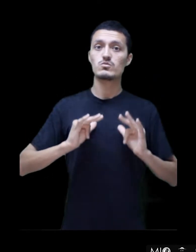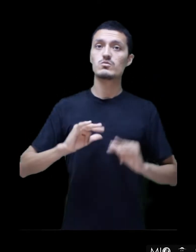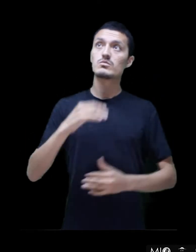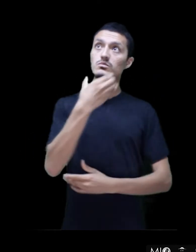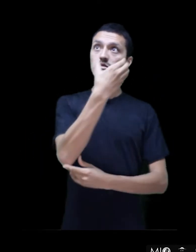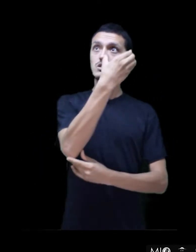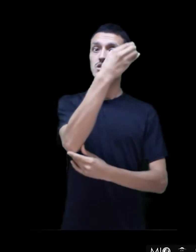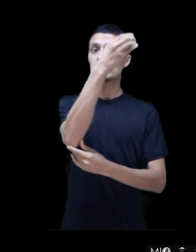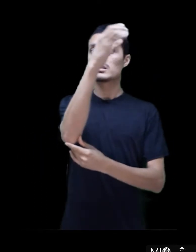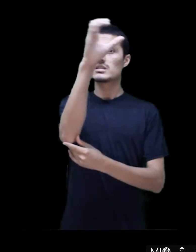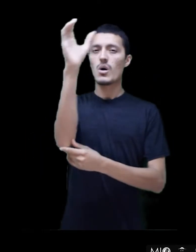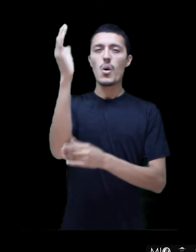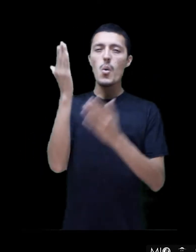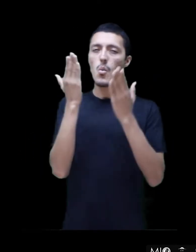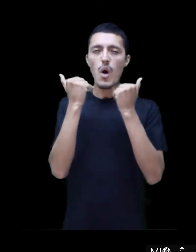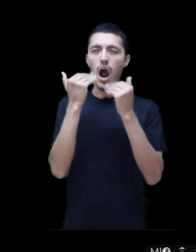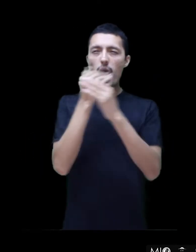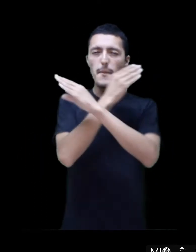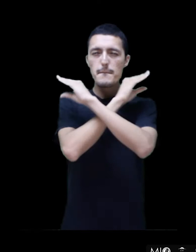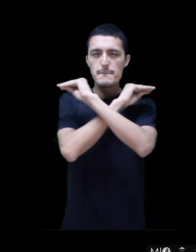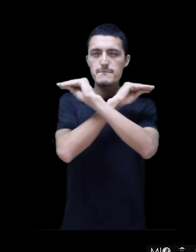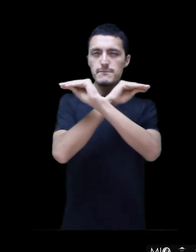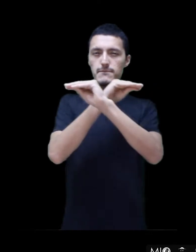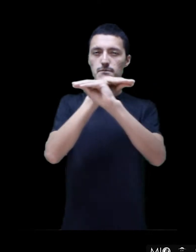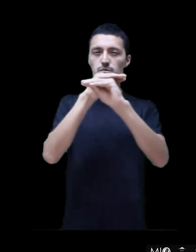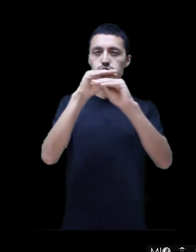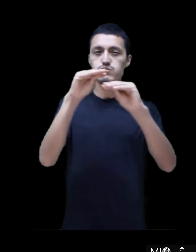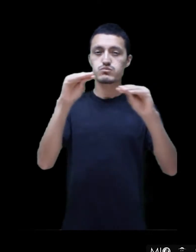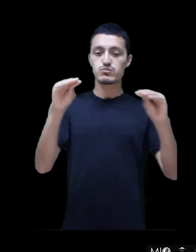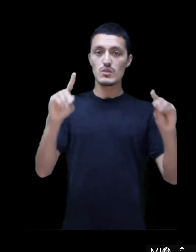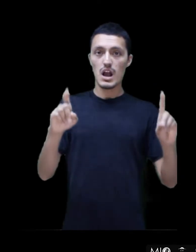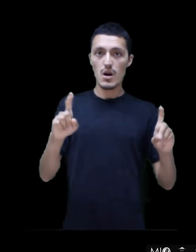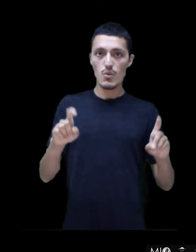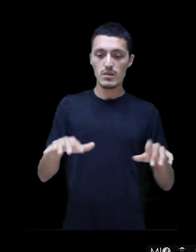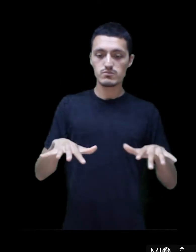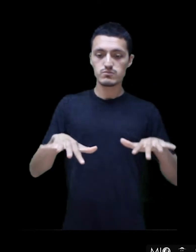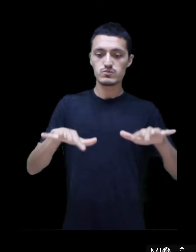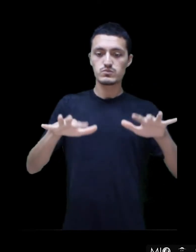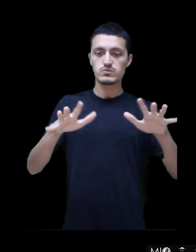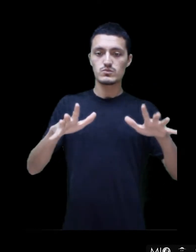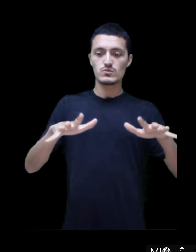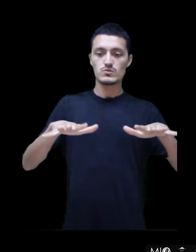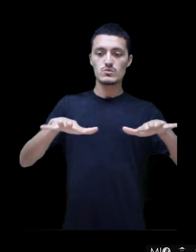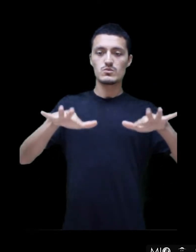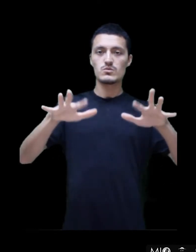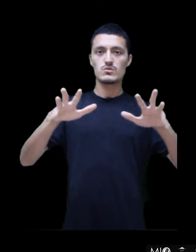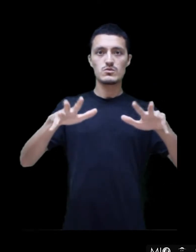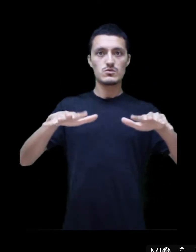cielo. No existía nada, solamente el agua y el mar en reposo.